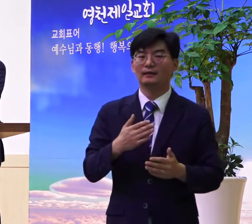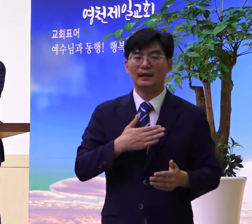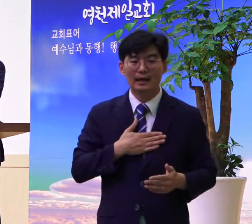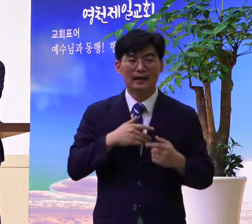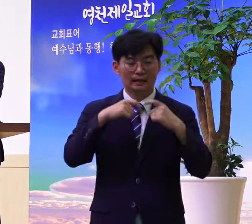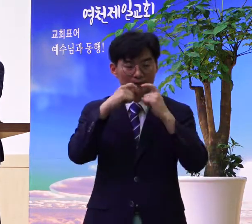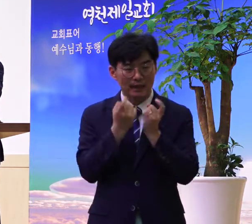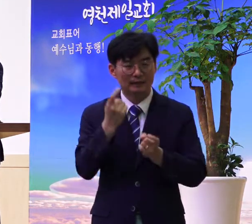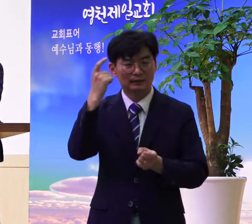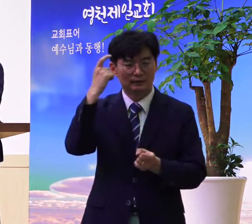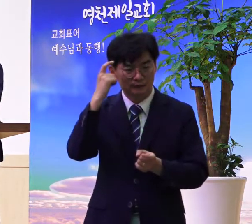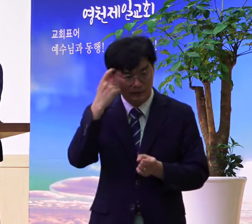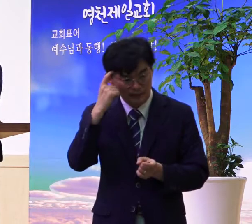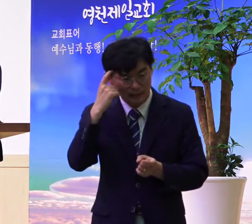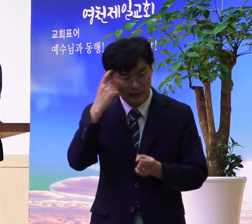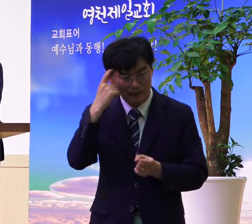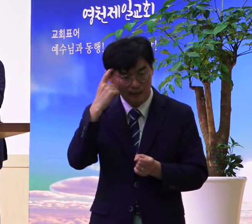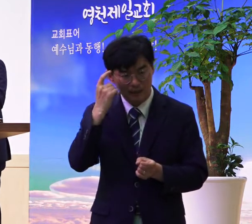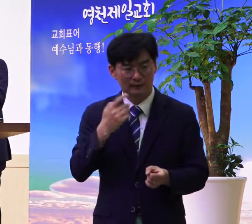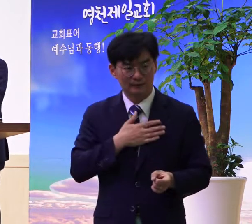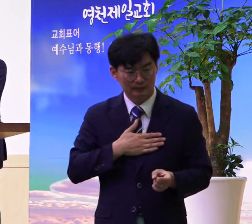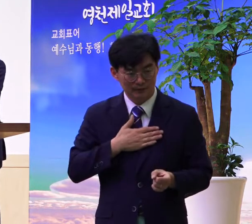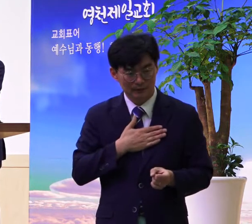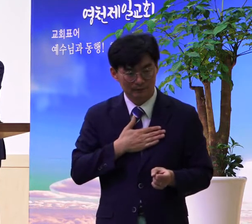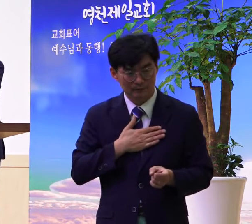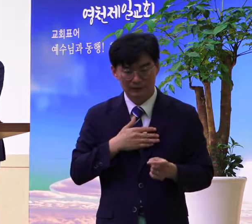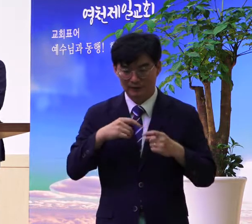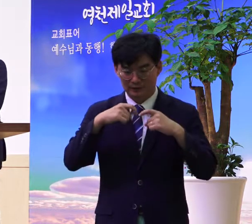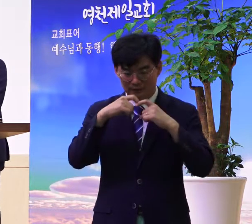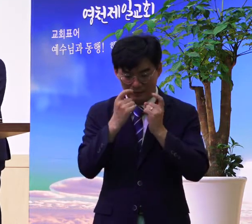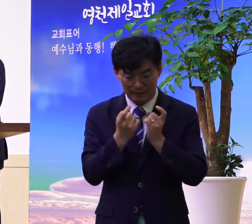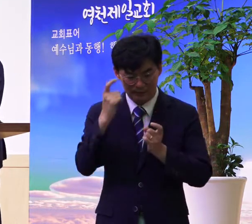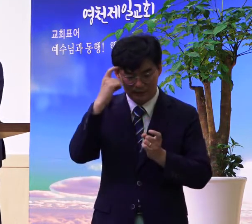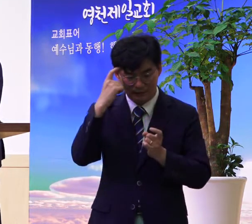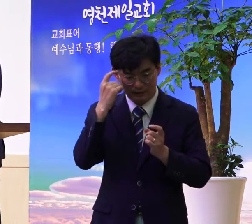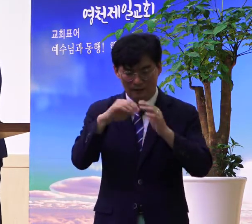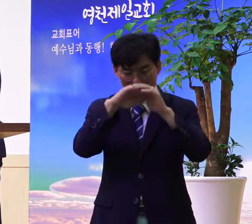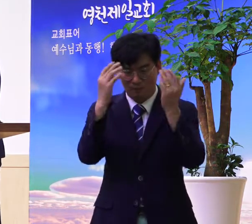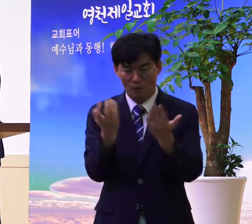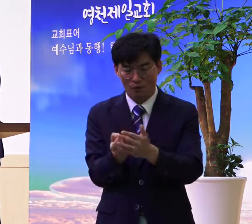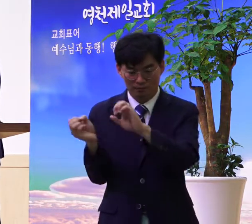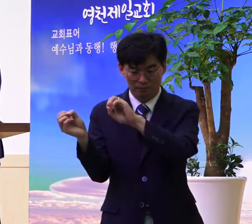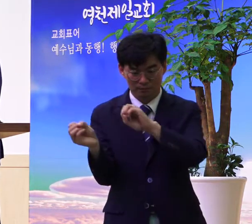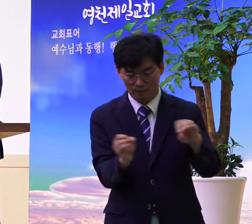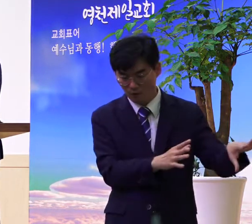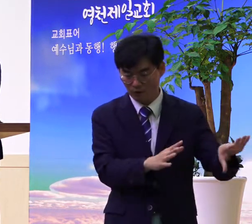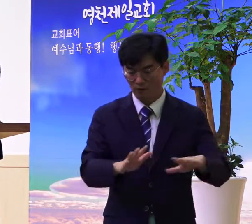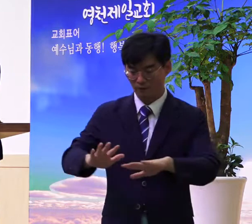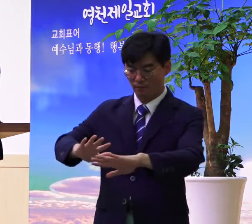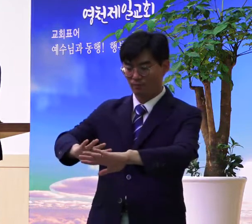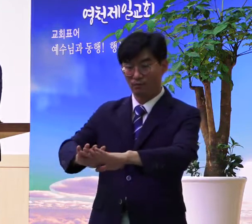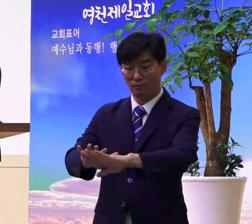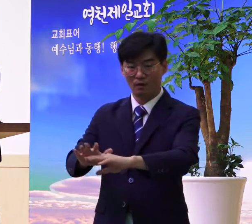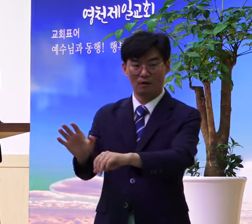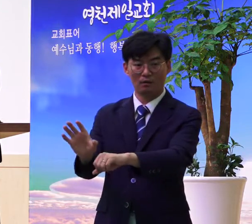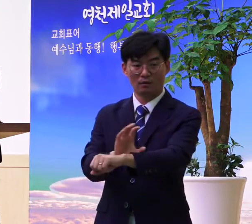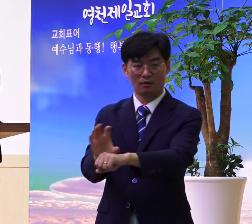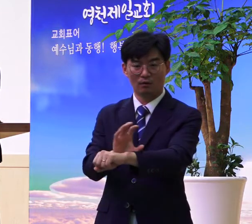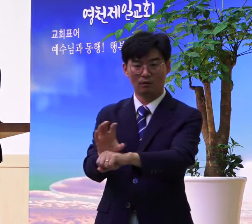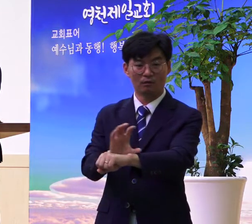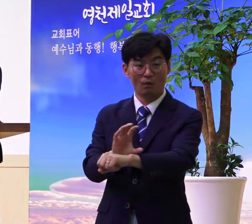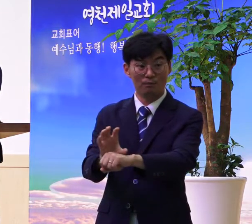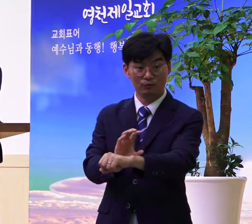그때부터는 자신의 모든 감각을 부정하고 계기판만 바라봅니다. 계기판만 바라보는 훈련을 하는